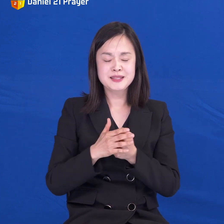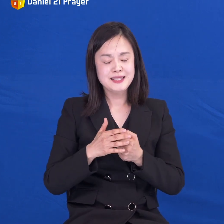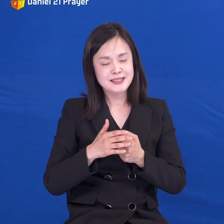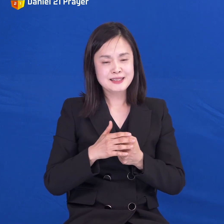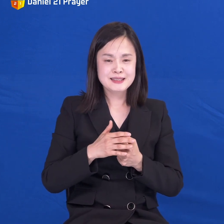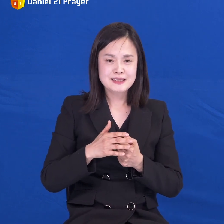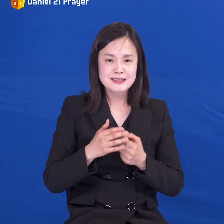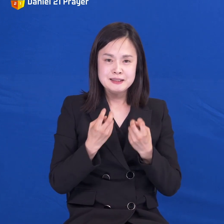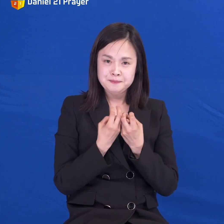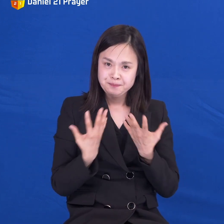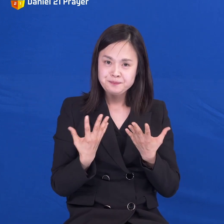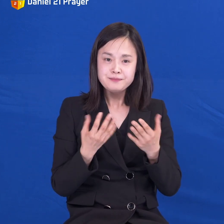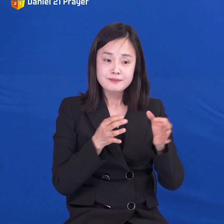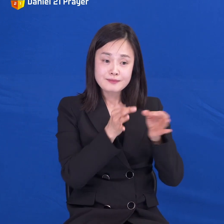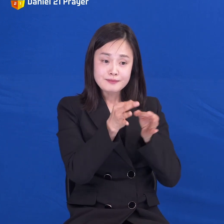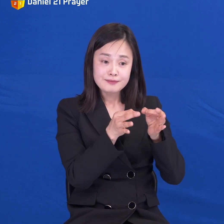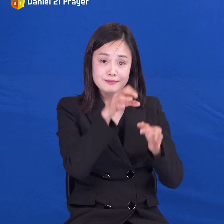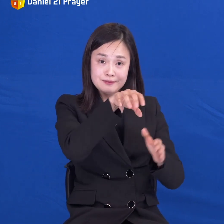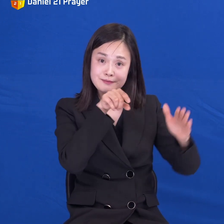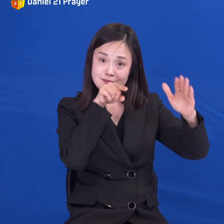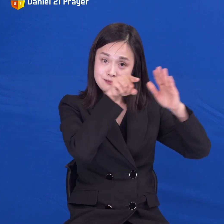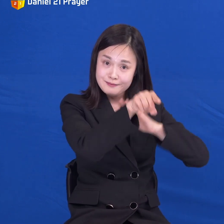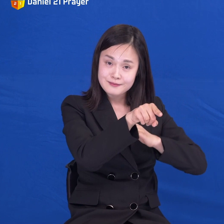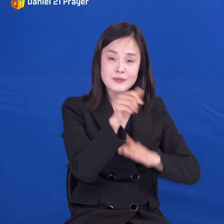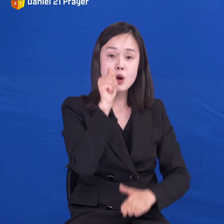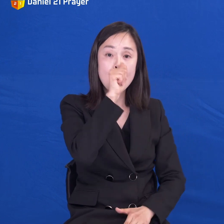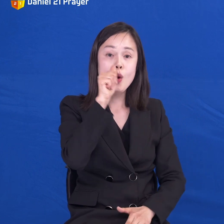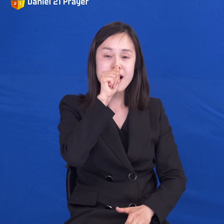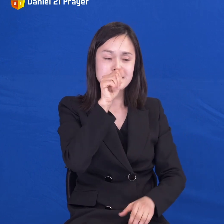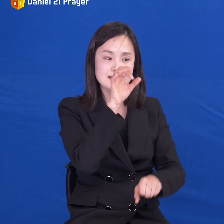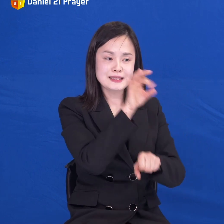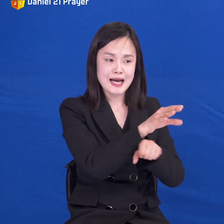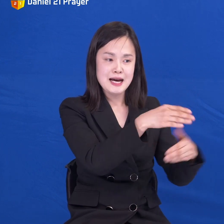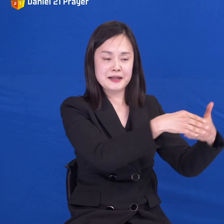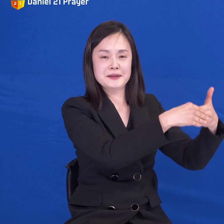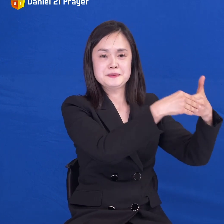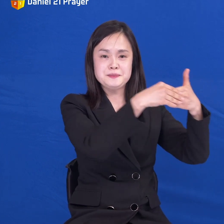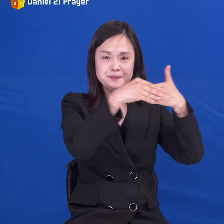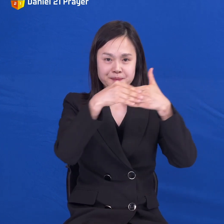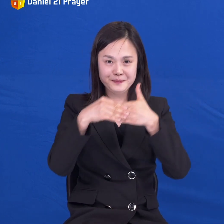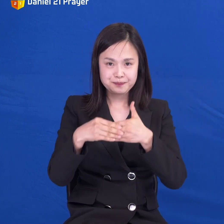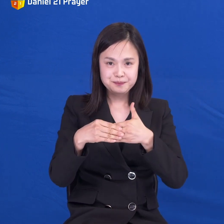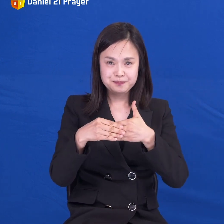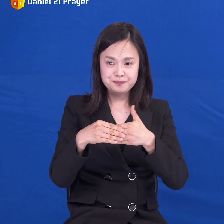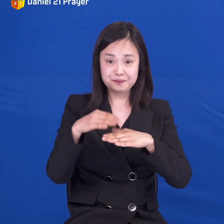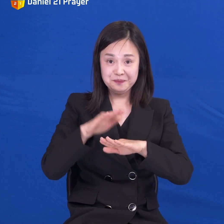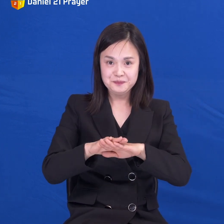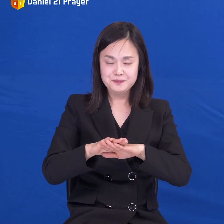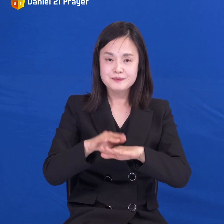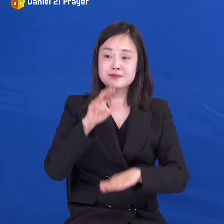사왔어요. 7일장이거든요. 그날 밤 또 조용합니다. 불러 모았어요.